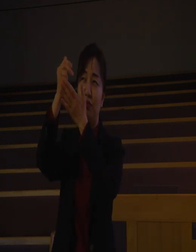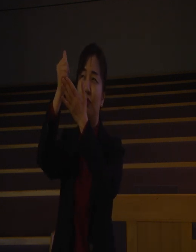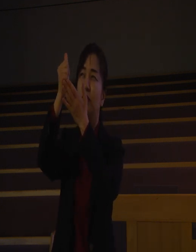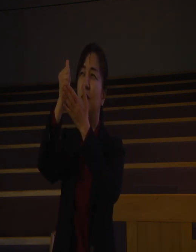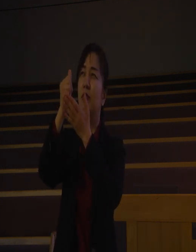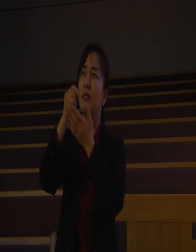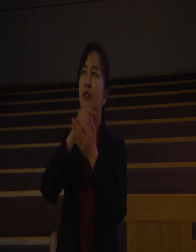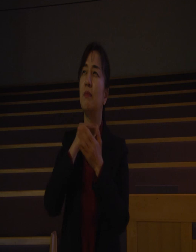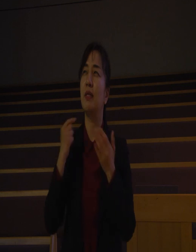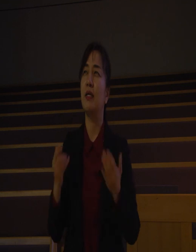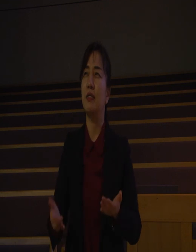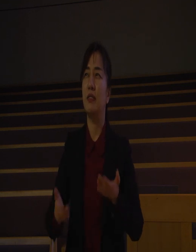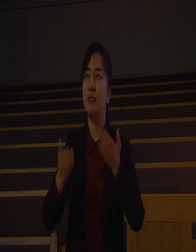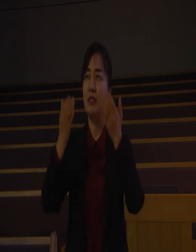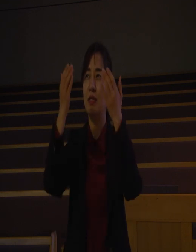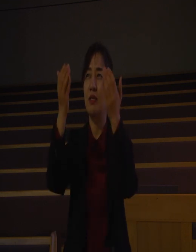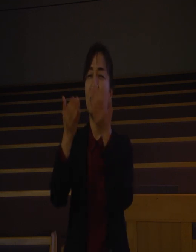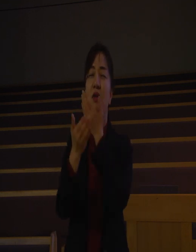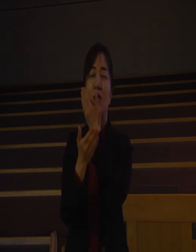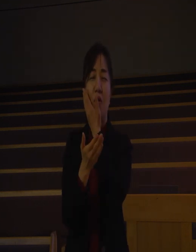위해 당신이